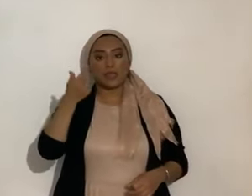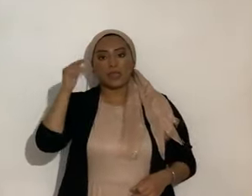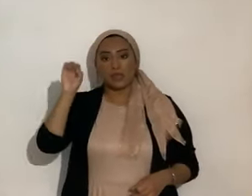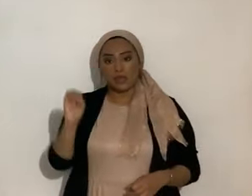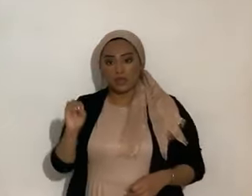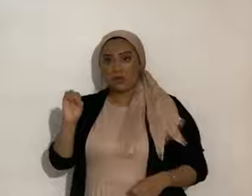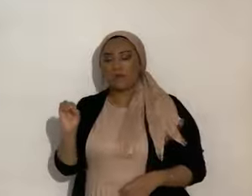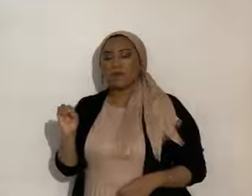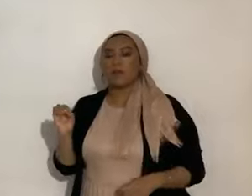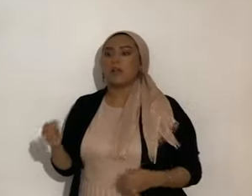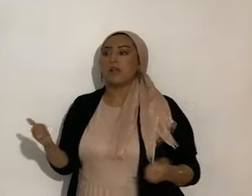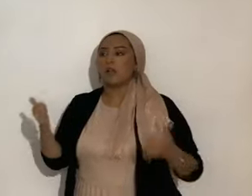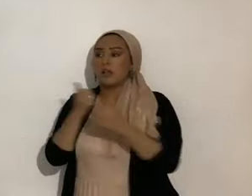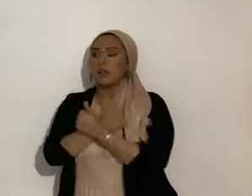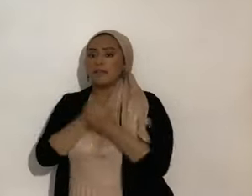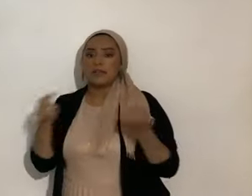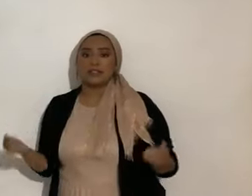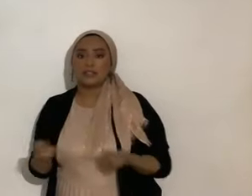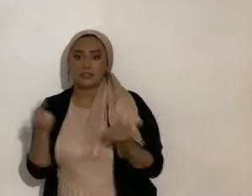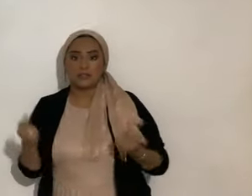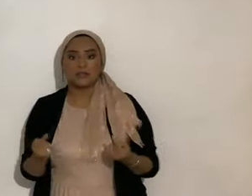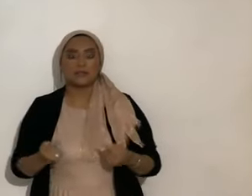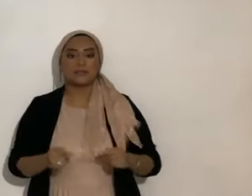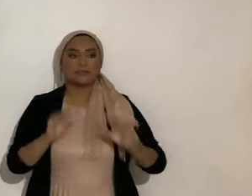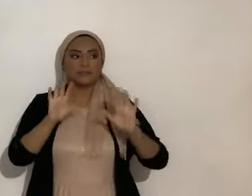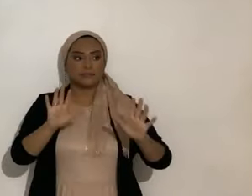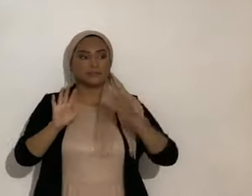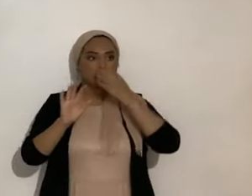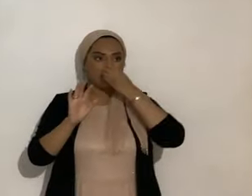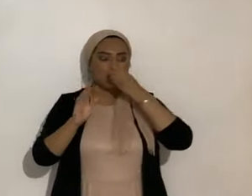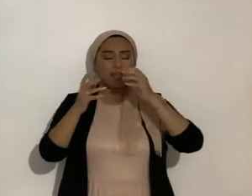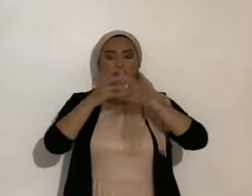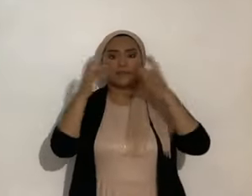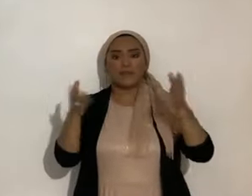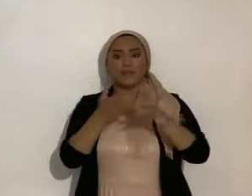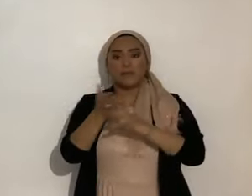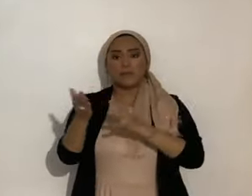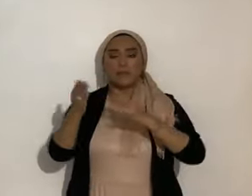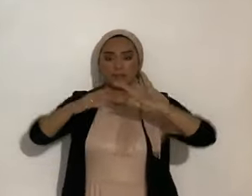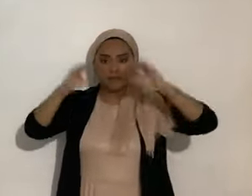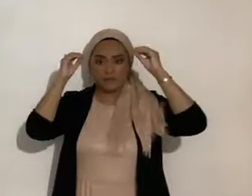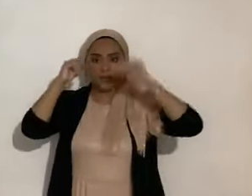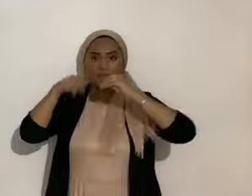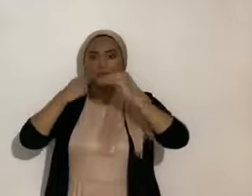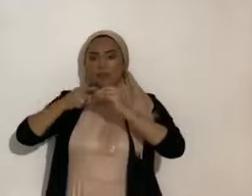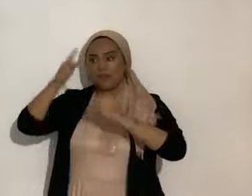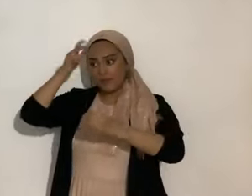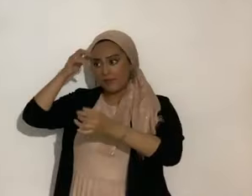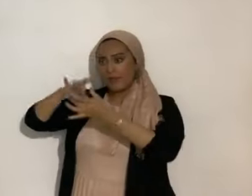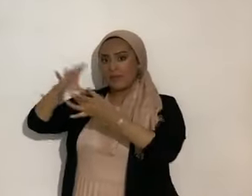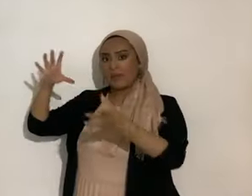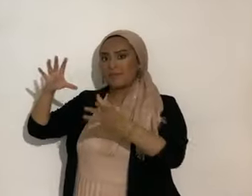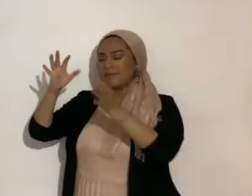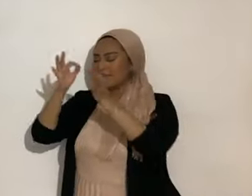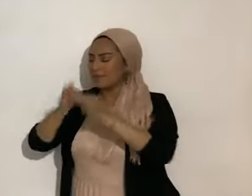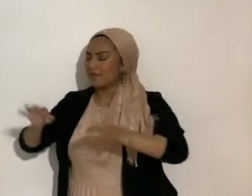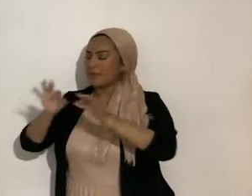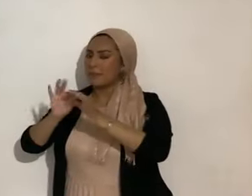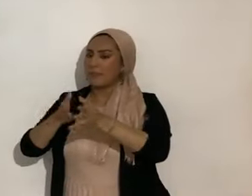pecado. No entiende. Miren, hermanos, es bastante profundo ministrar liberación demoníaca,